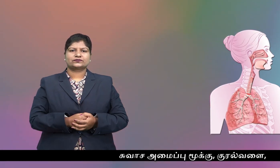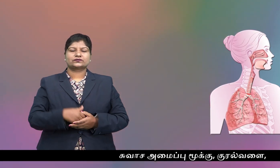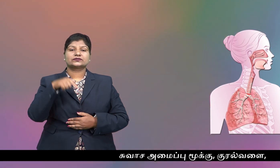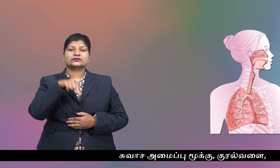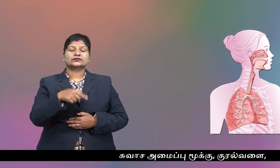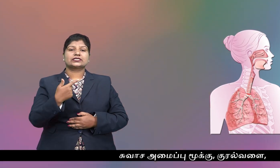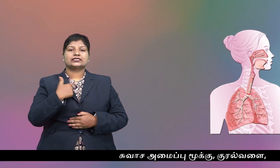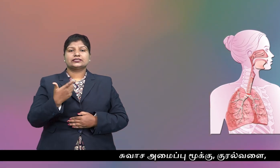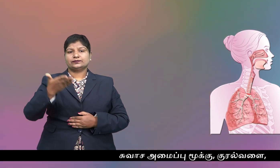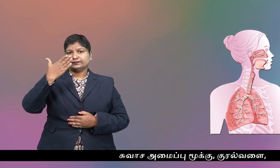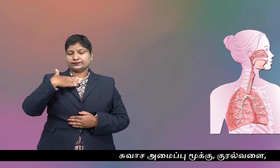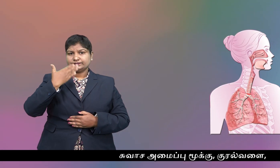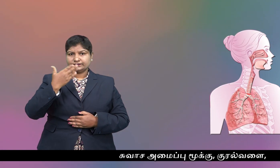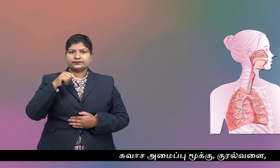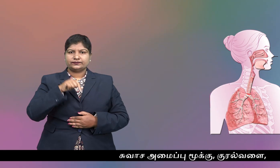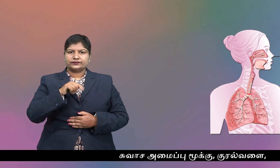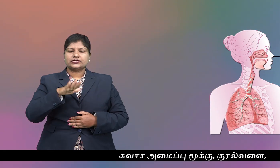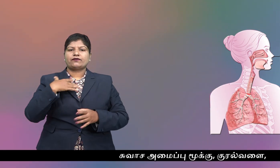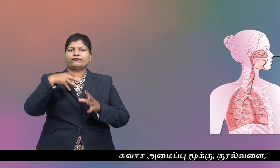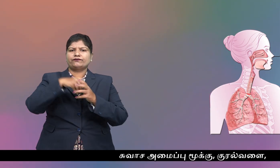சுவாச அமைப்பு மூக்கு, குரல் வளை,